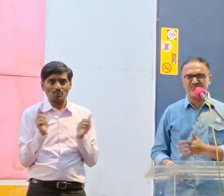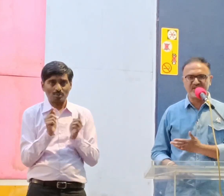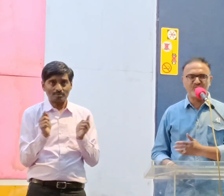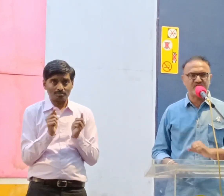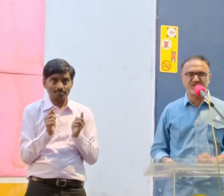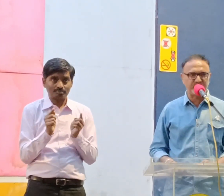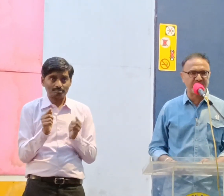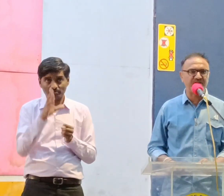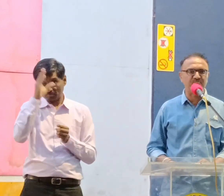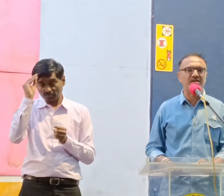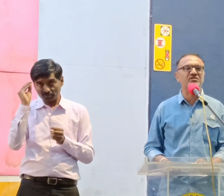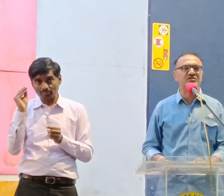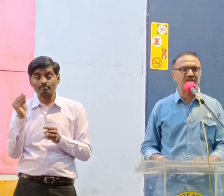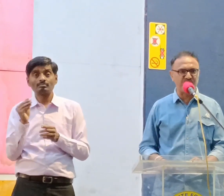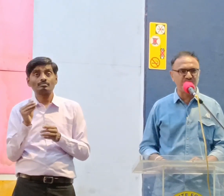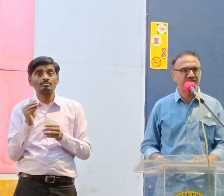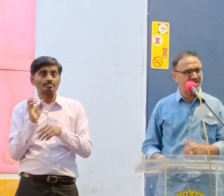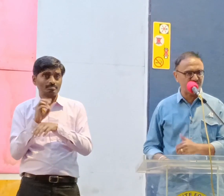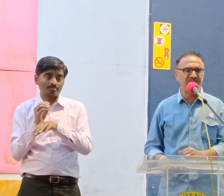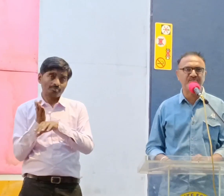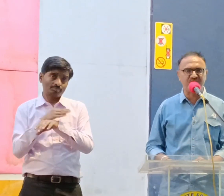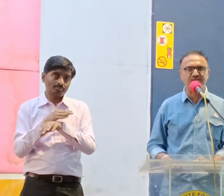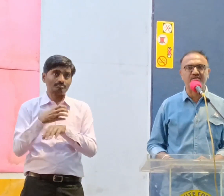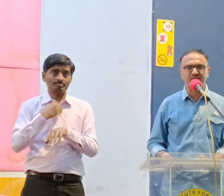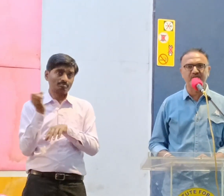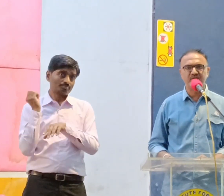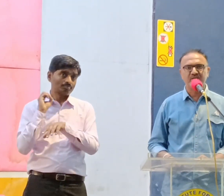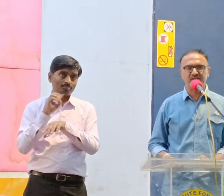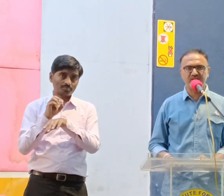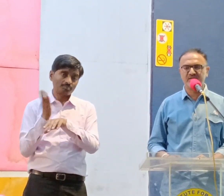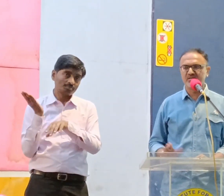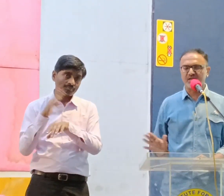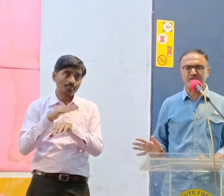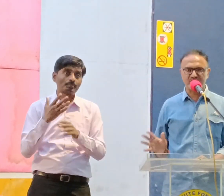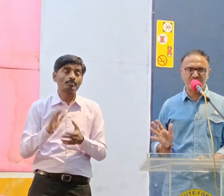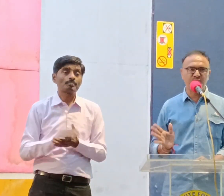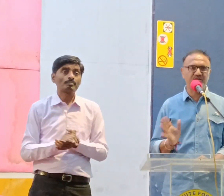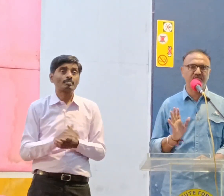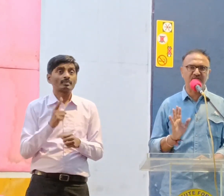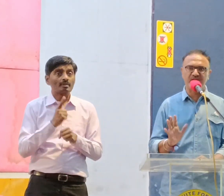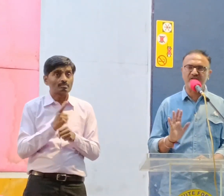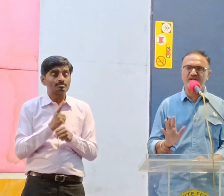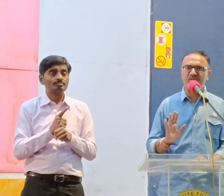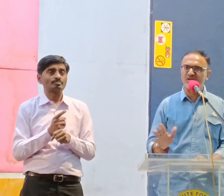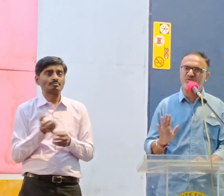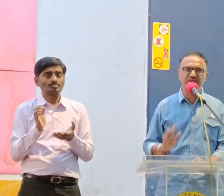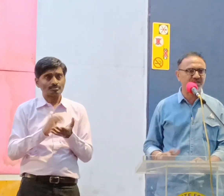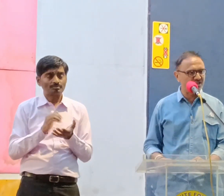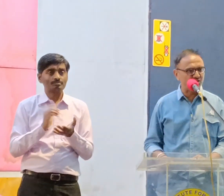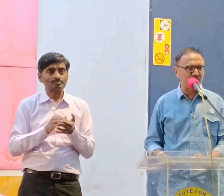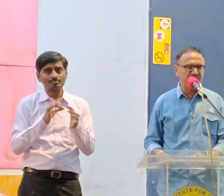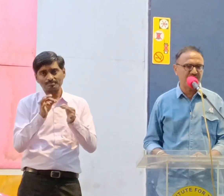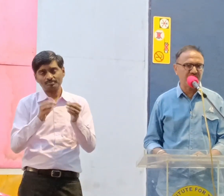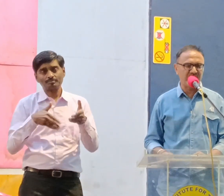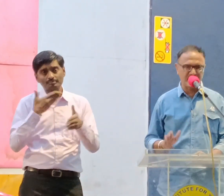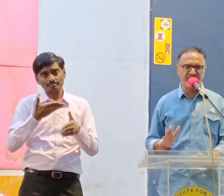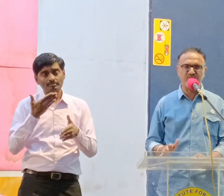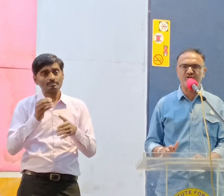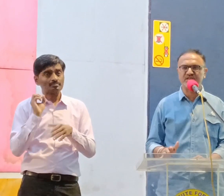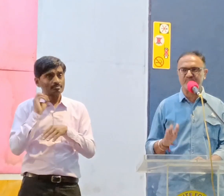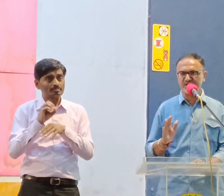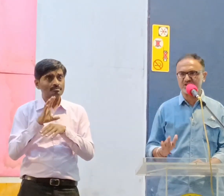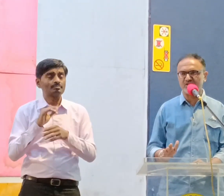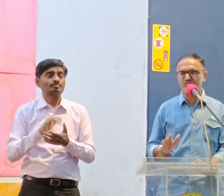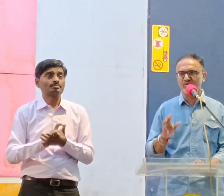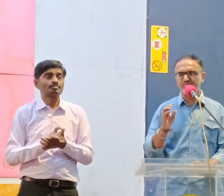છે. લાલજીભાઈએ બહુ સરસ પ્રેક્ટિકલ માર્ગદર્શન આપ્યું, શૈલેષભાઈએ પણ વાત કરી, અને આ શિક્ષકો પણ અવારનવાર બાળકોને કહેતા જ હોય, આ સમય